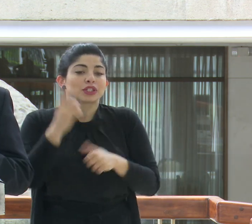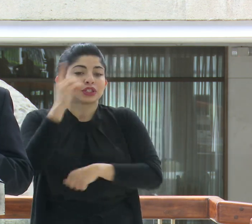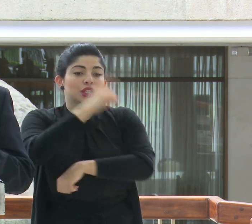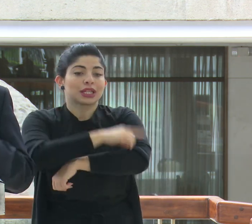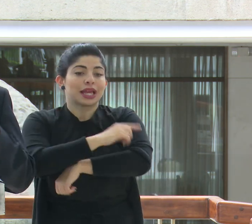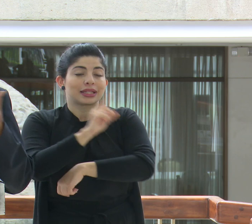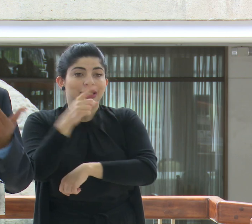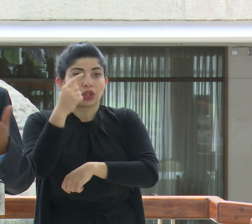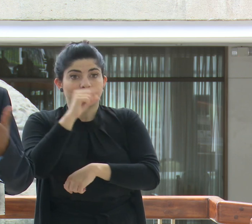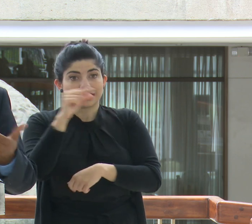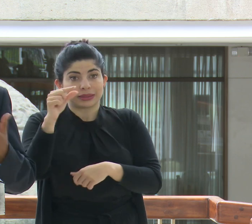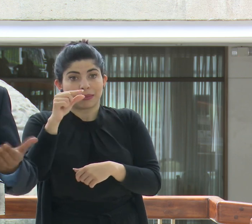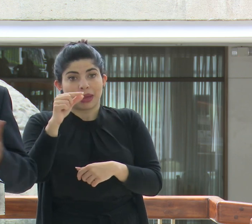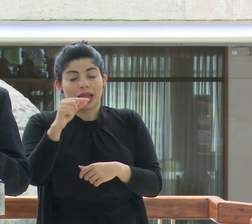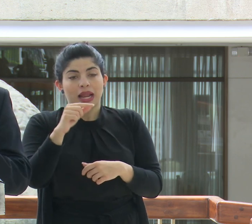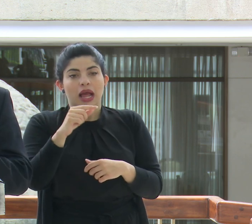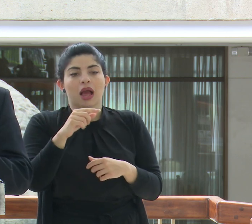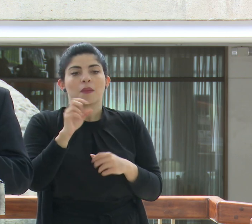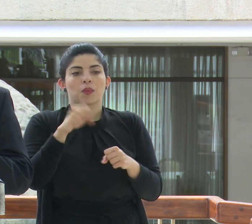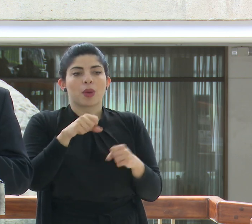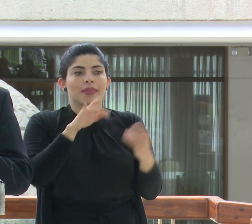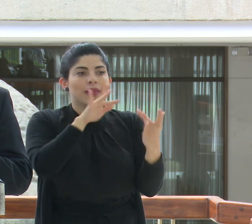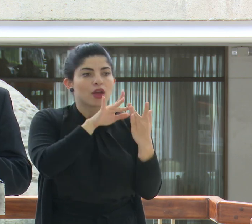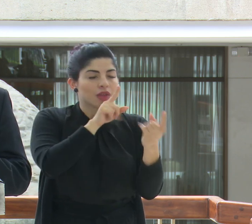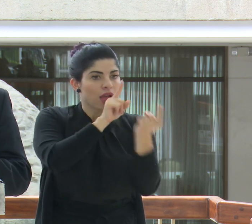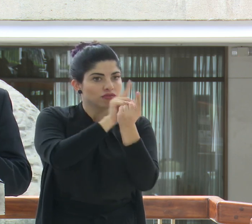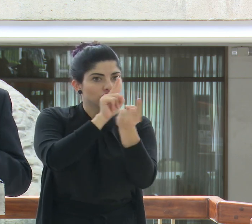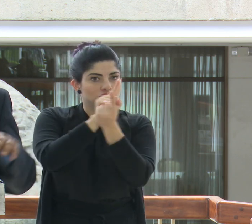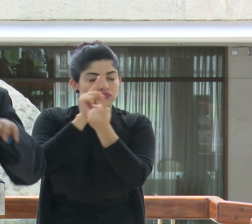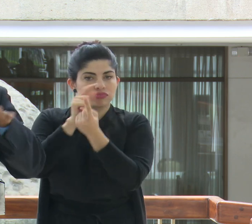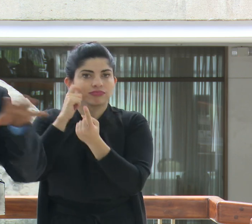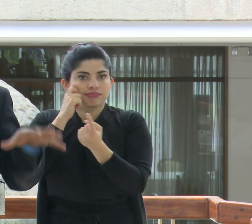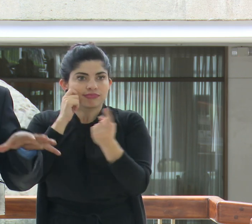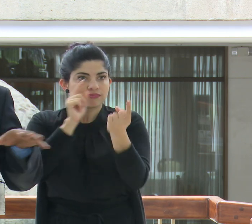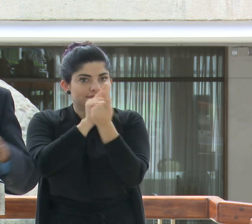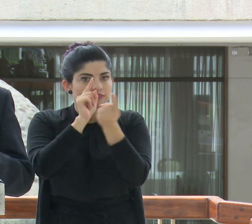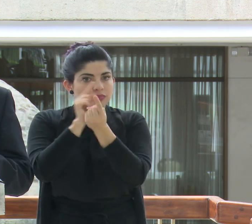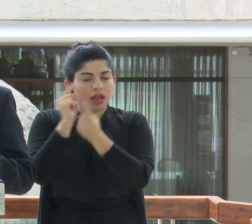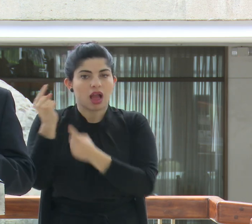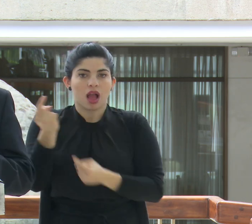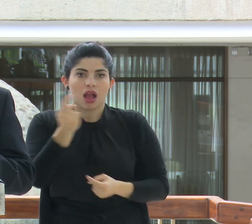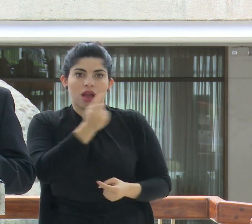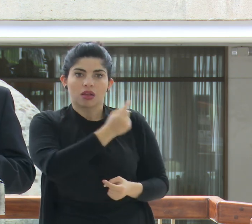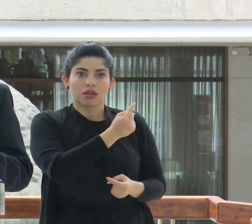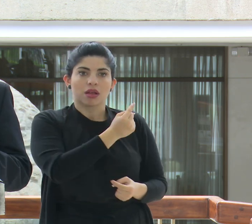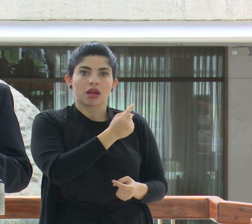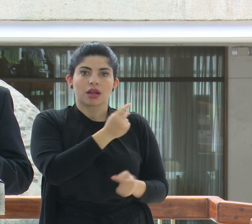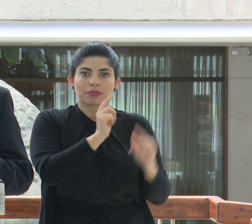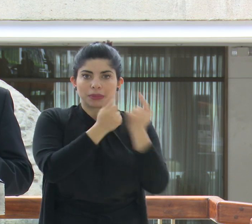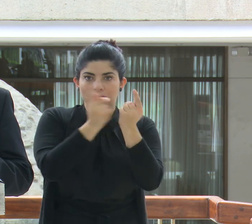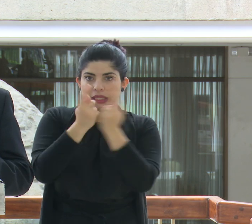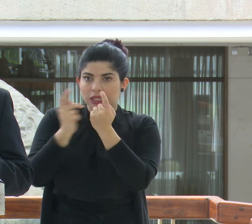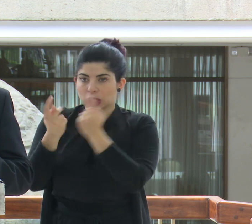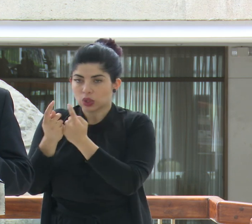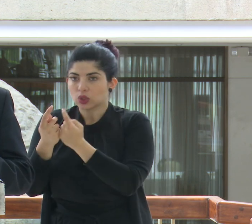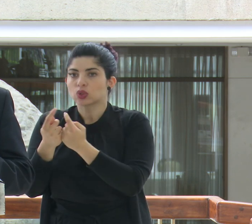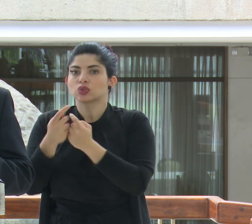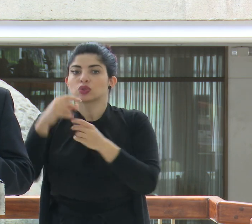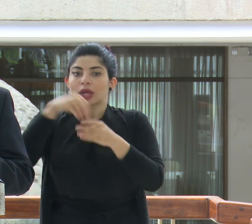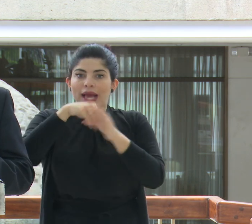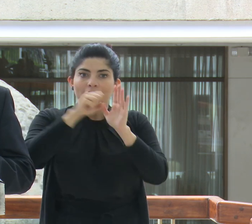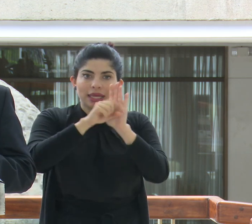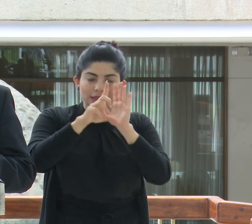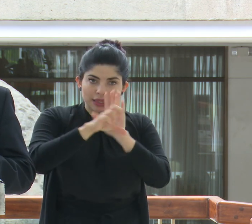próxima semana, tener un contacto personal y directo con todas las fracciones de la